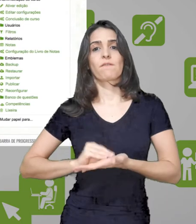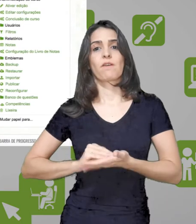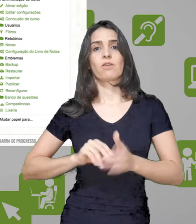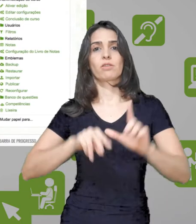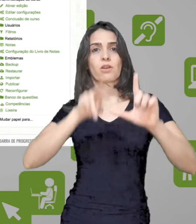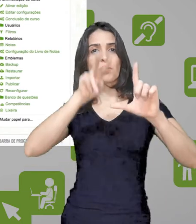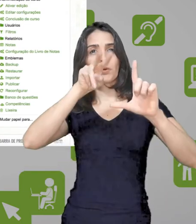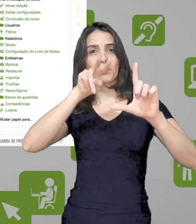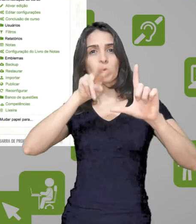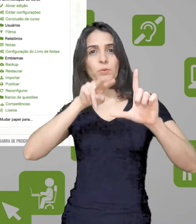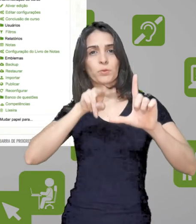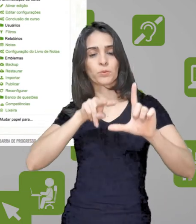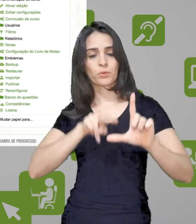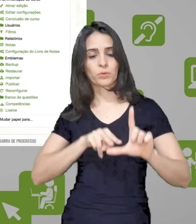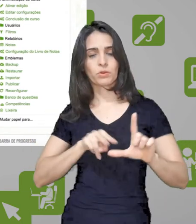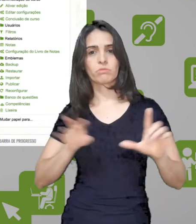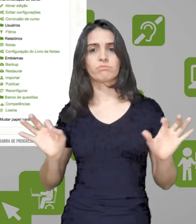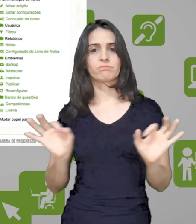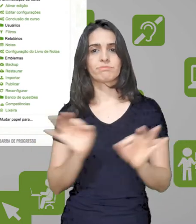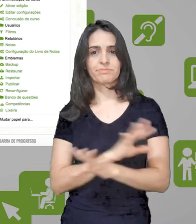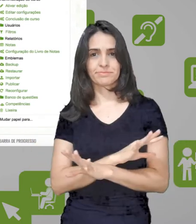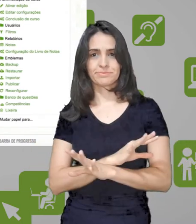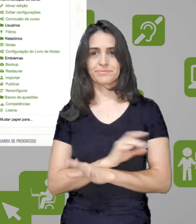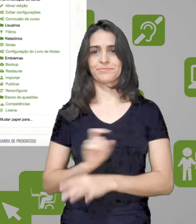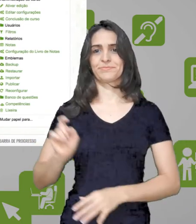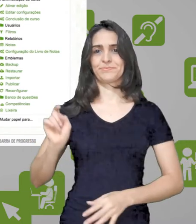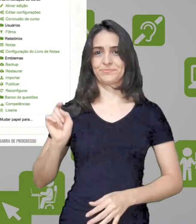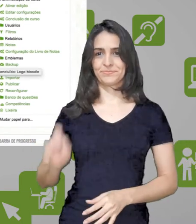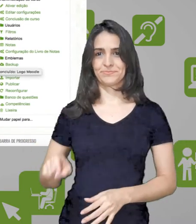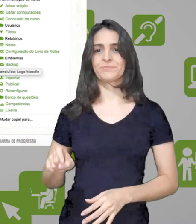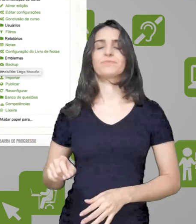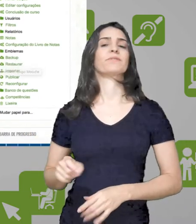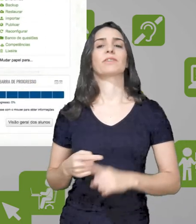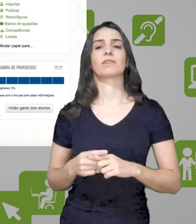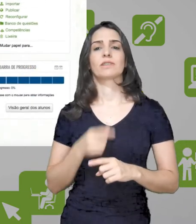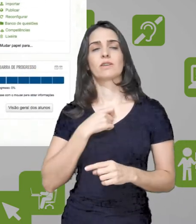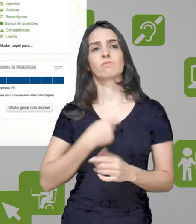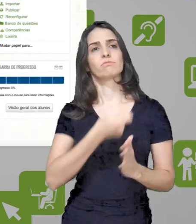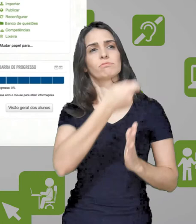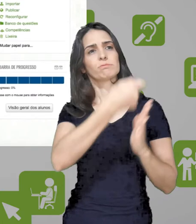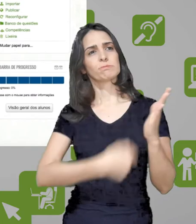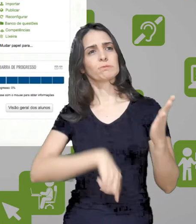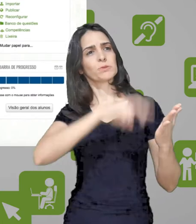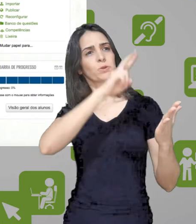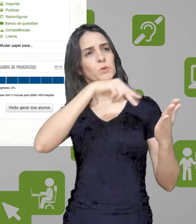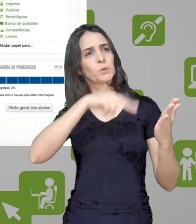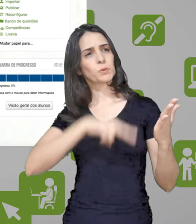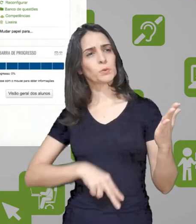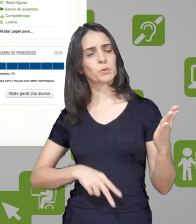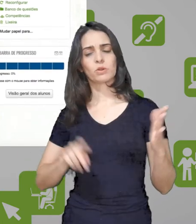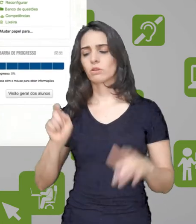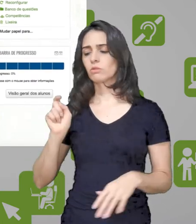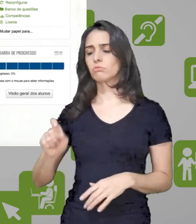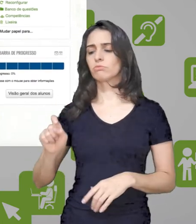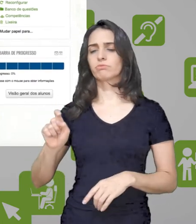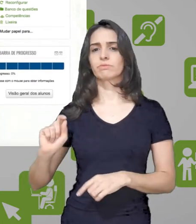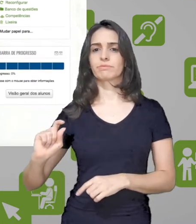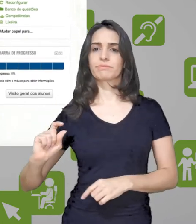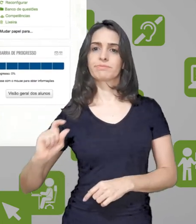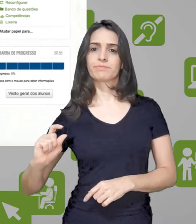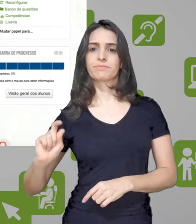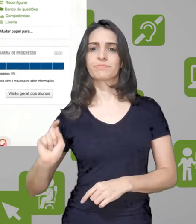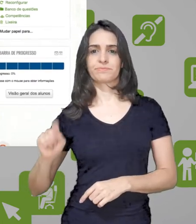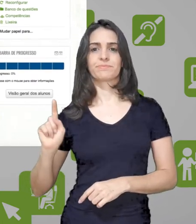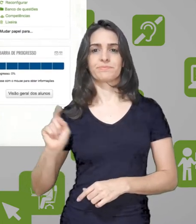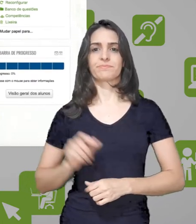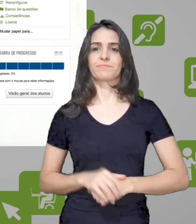aluno pode marcar. Então, vejam, posso marcar todos os recursos e atividades como concluídos. Agora, se